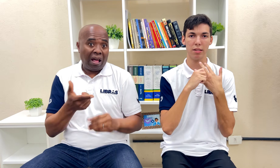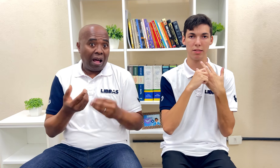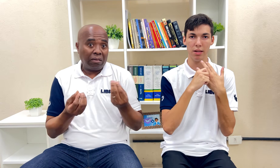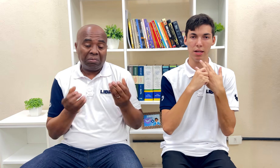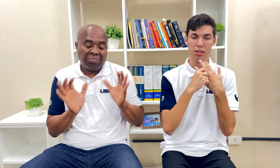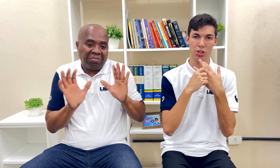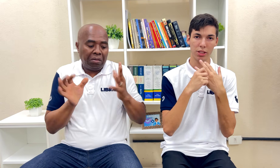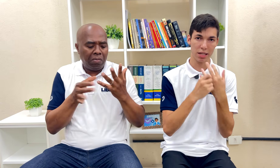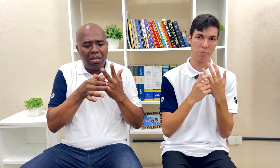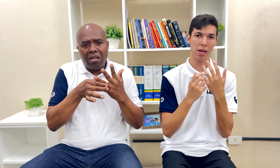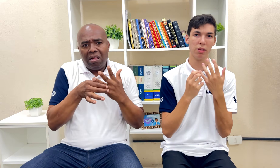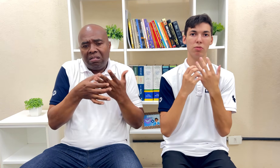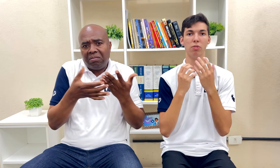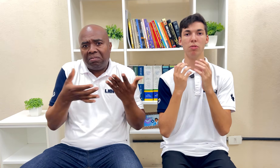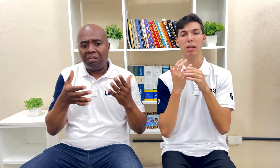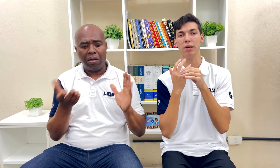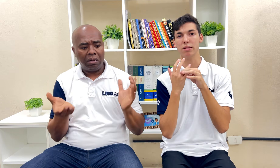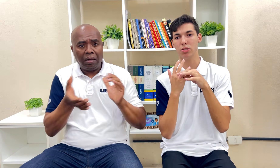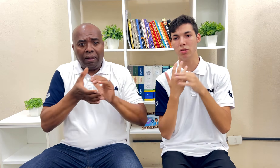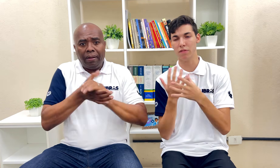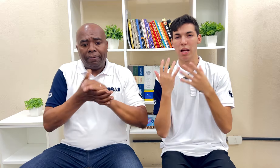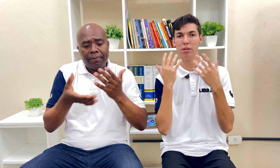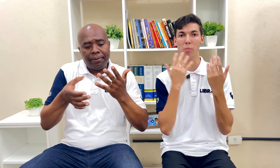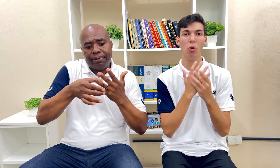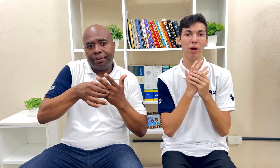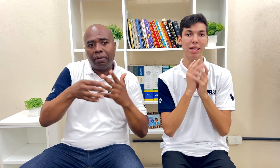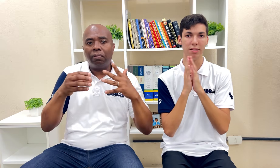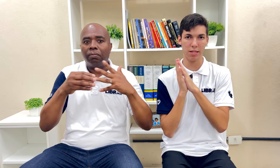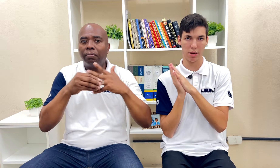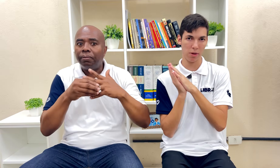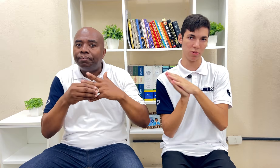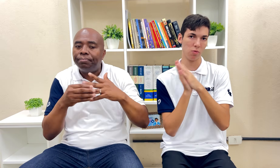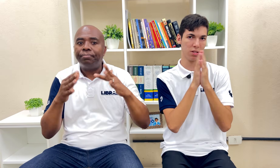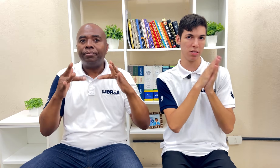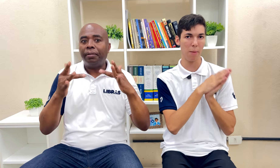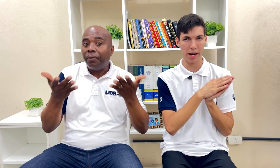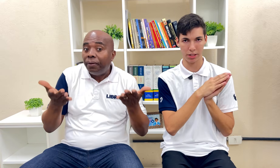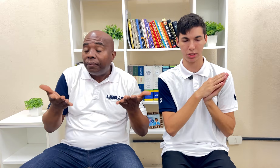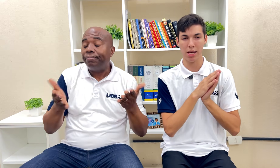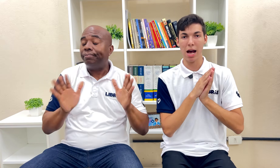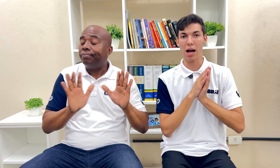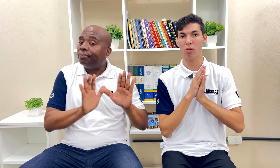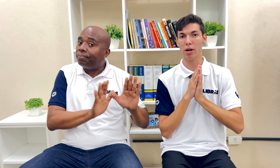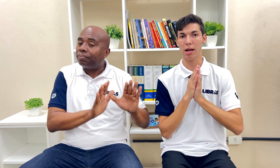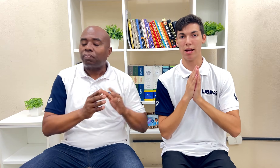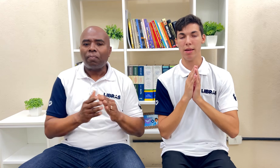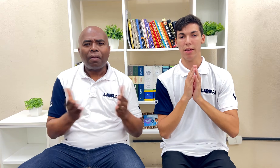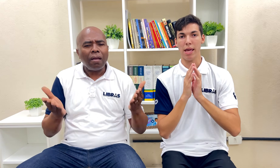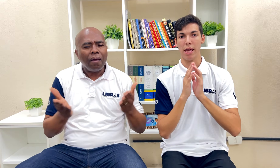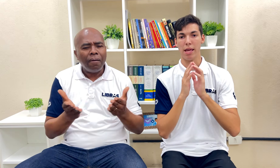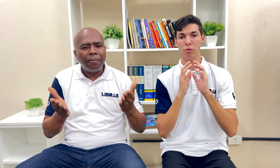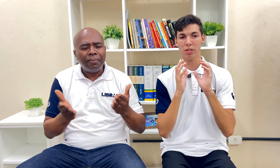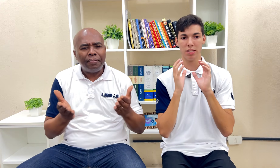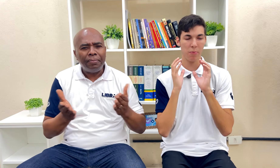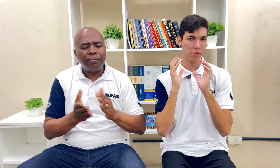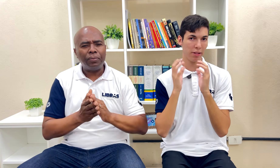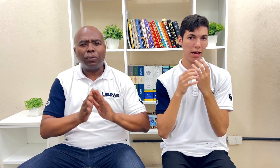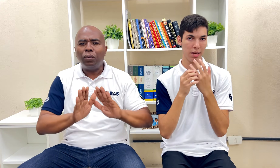aliança de casamento, aliança de noivado, namoro, aí sim, são coisas à parte. Agora, no que diz respeito até a aliança